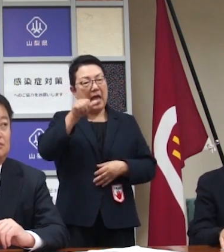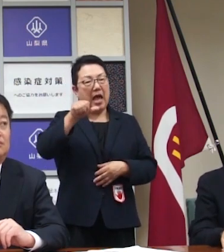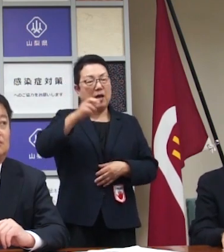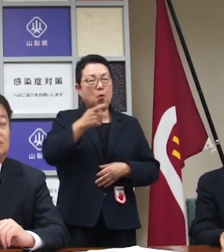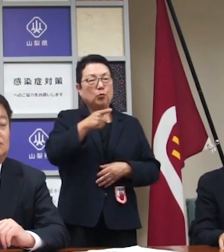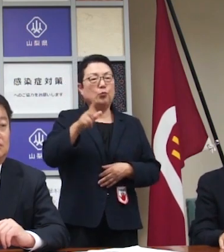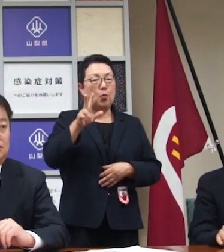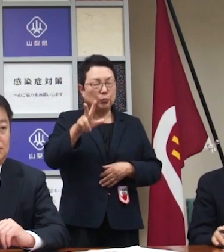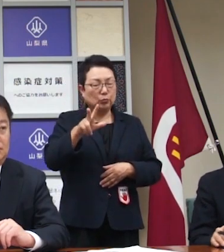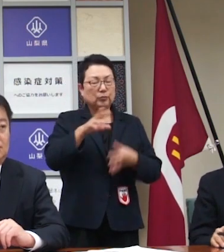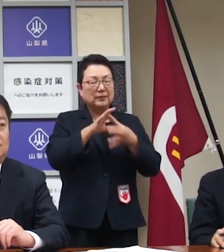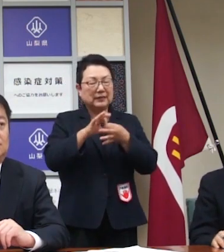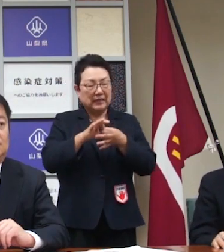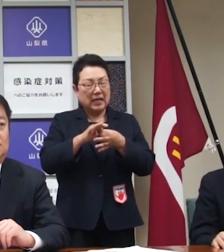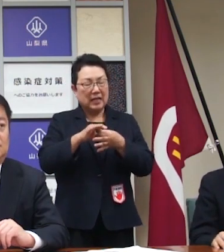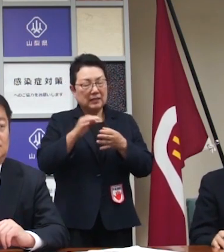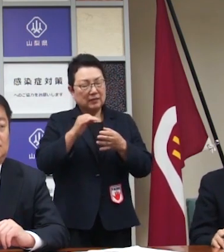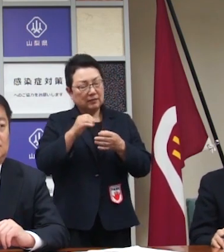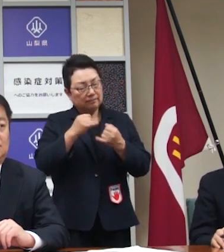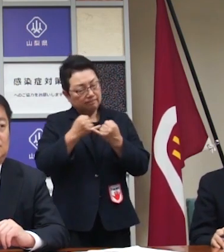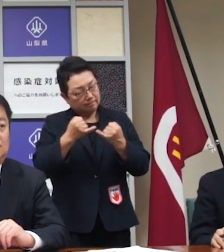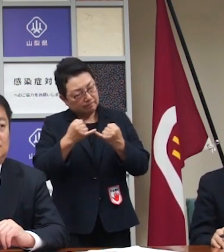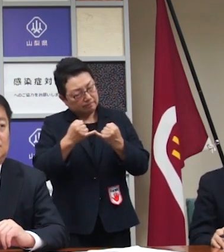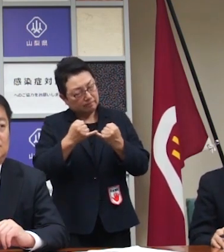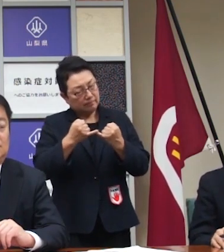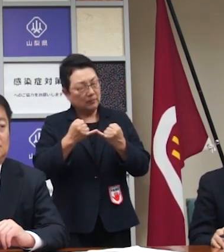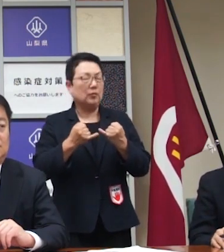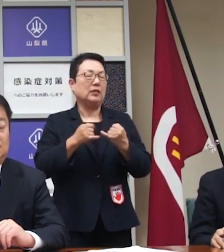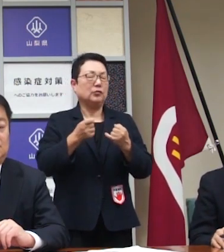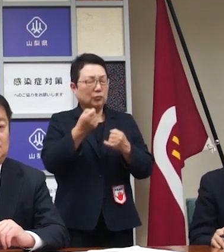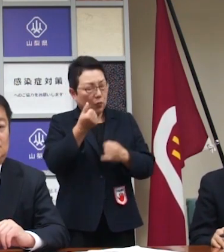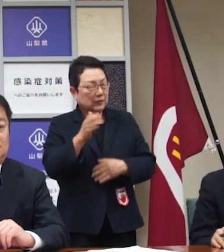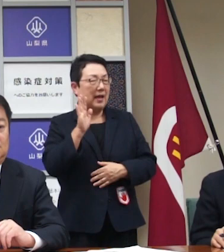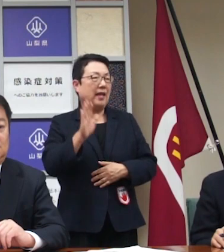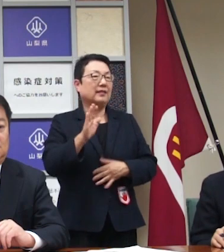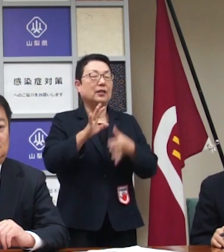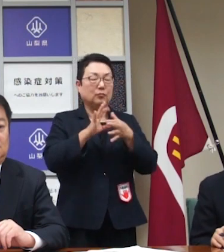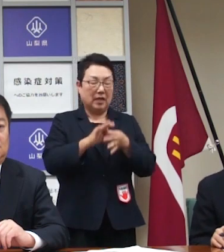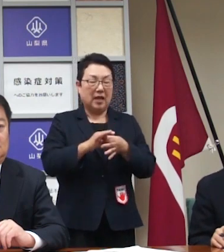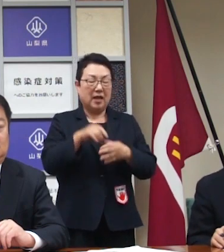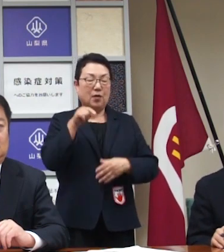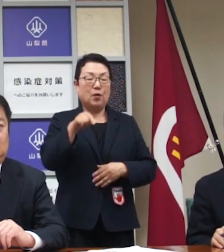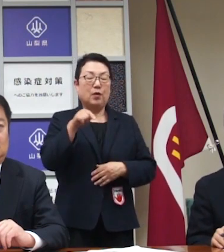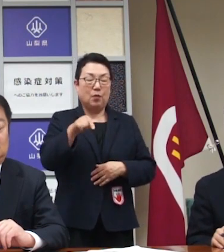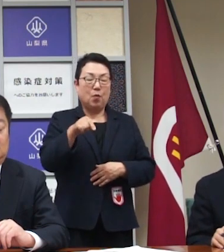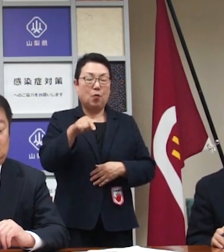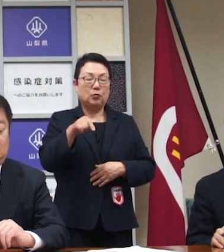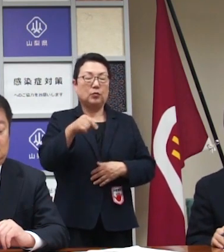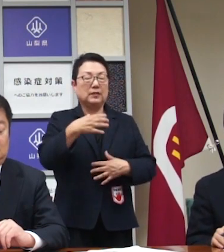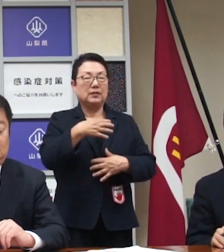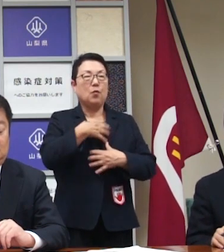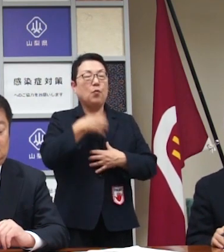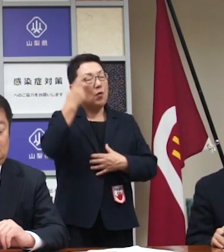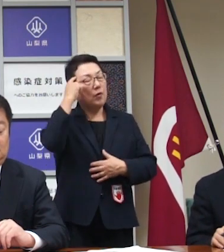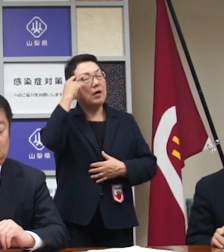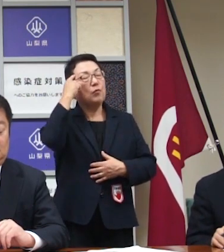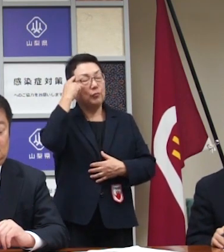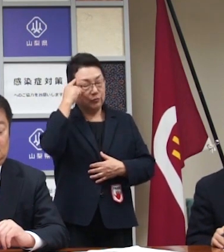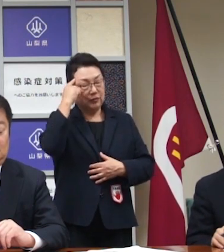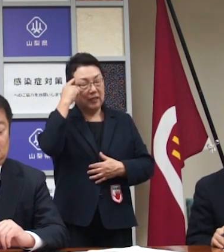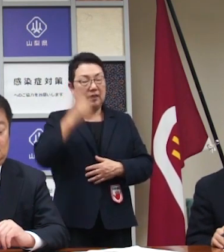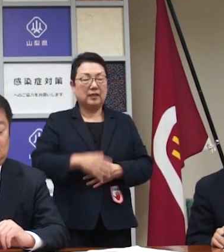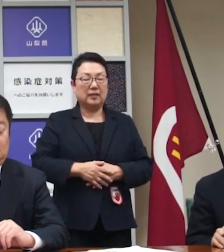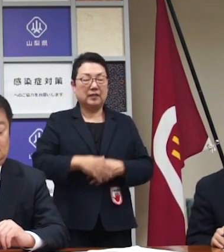も少しあったので、その辺を少し考慮をして、